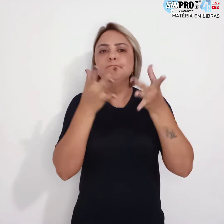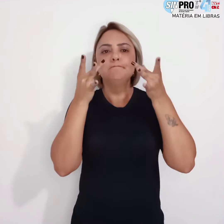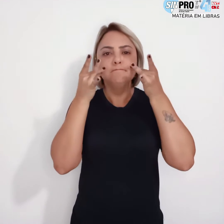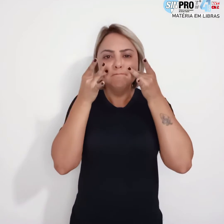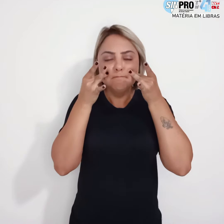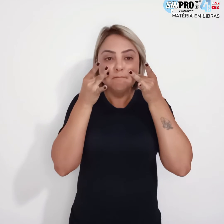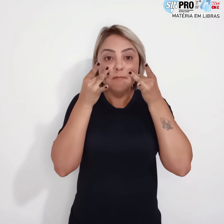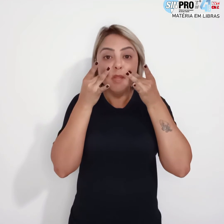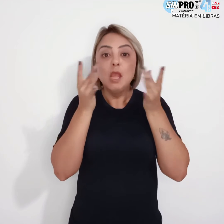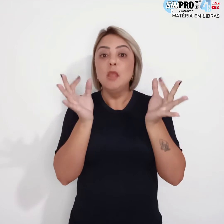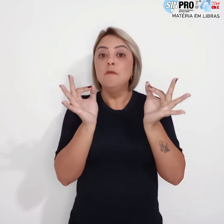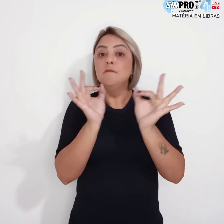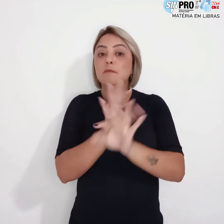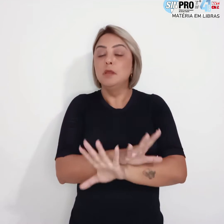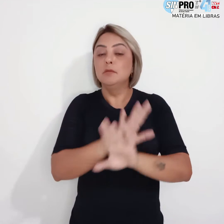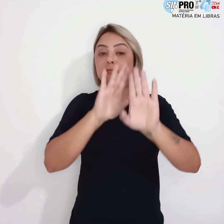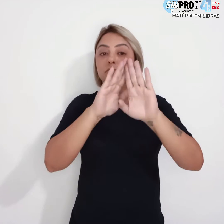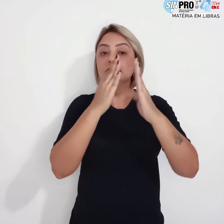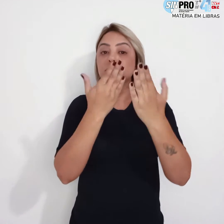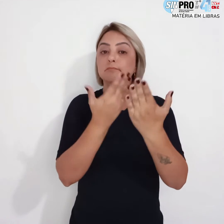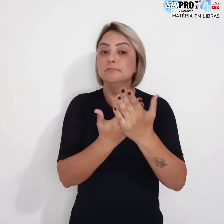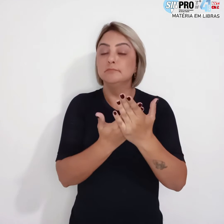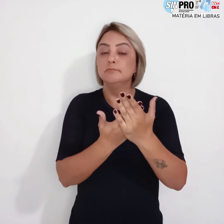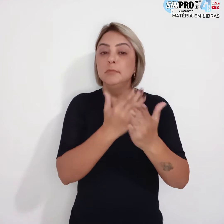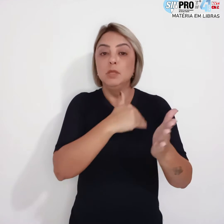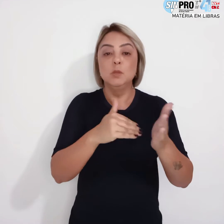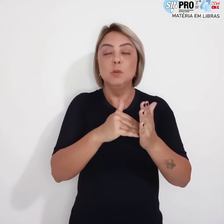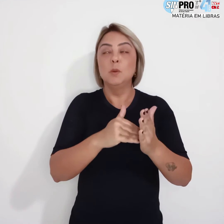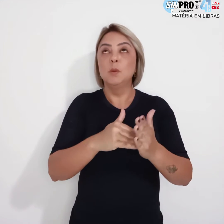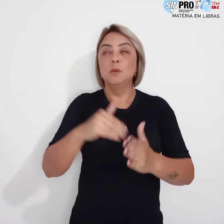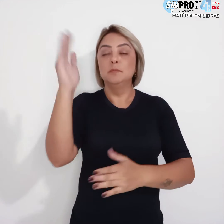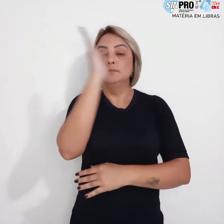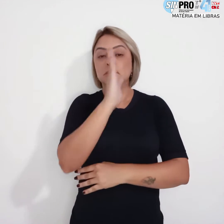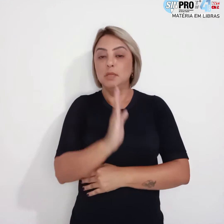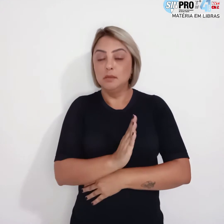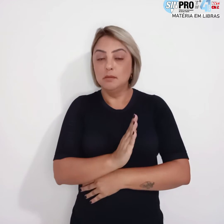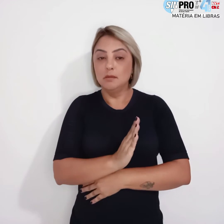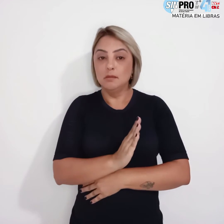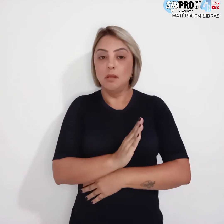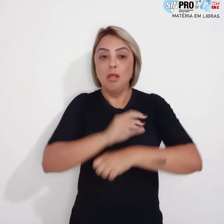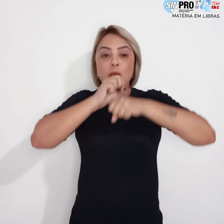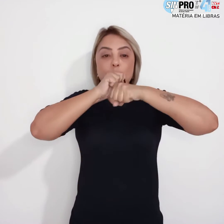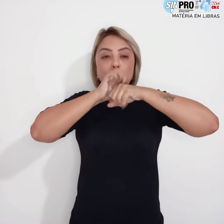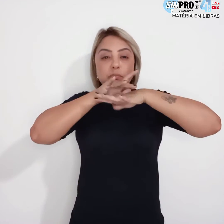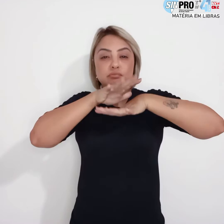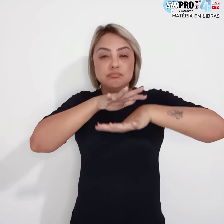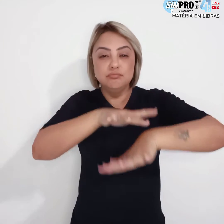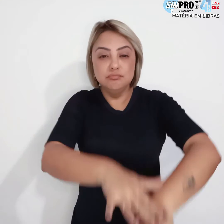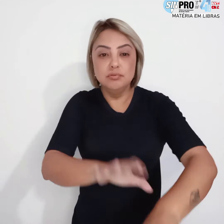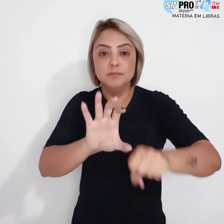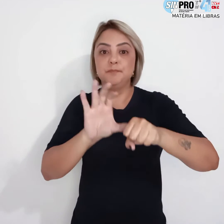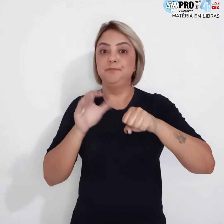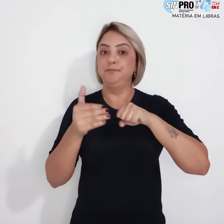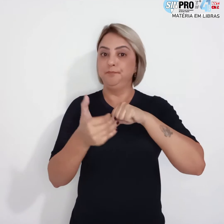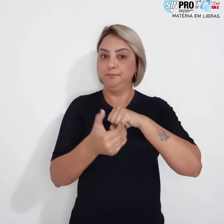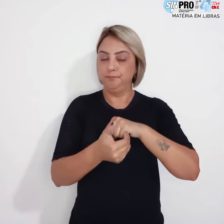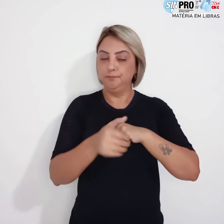e fechamento das escolas em todo o Brasil, devido à disseminação do coronavírus. Previsto para